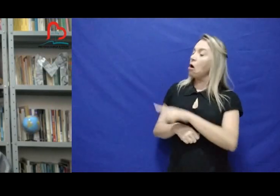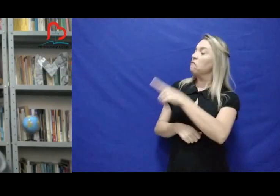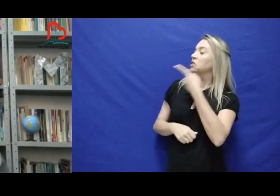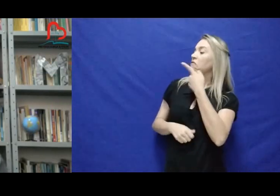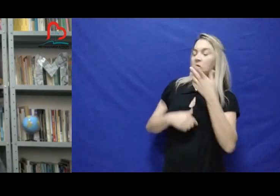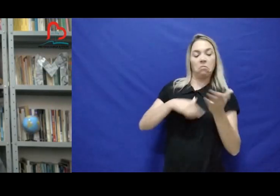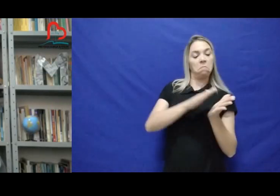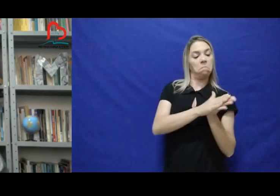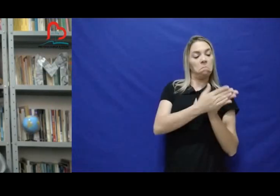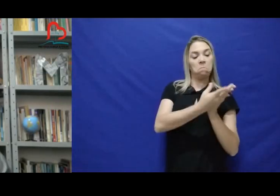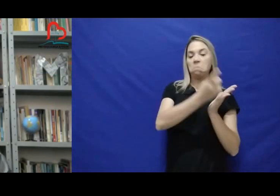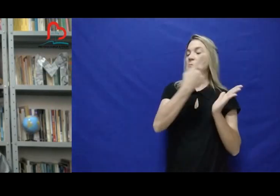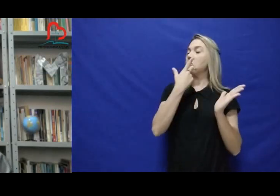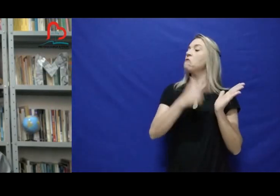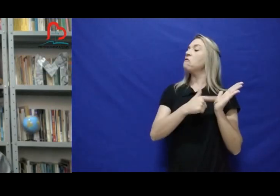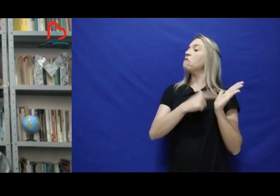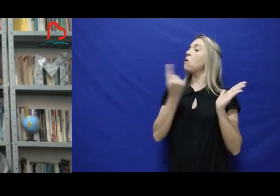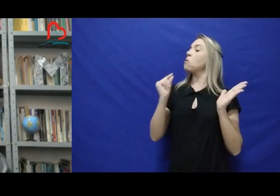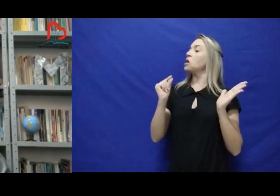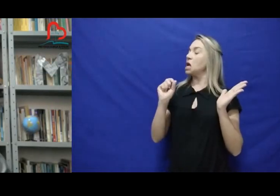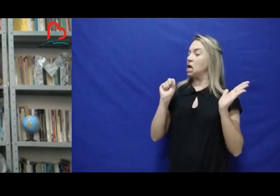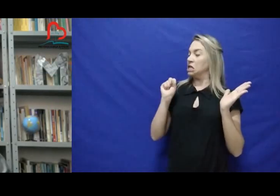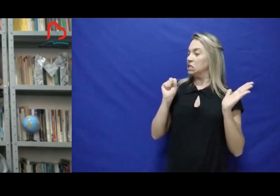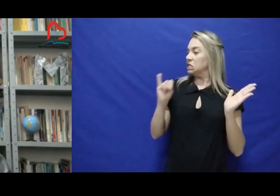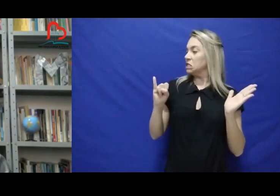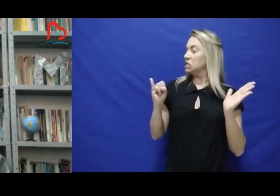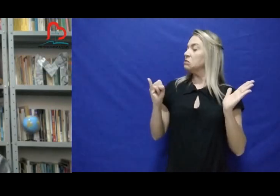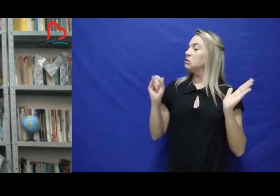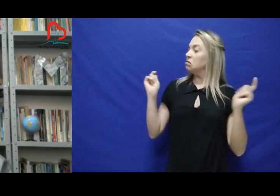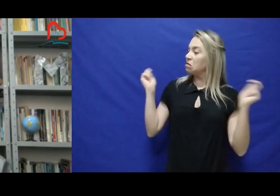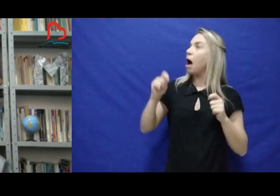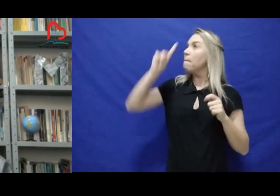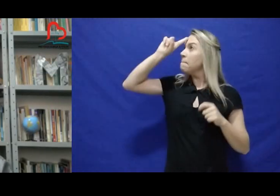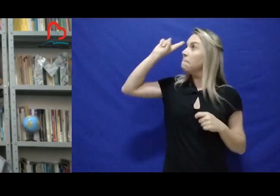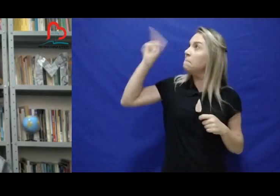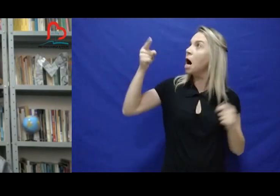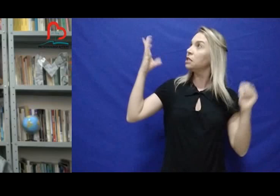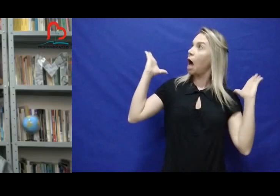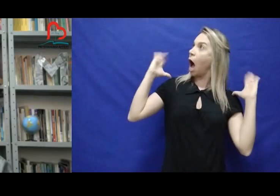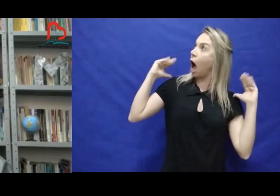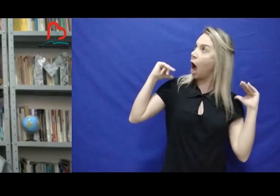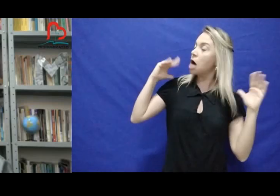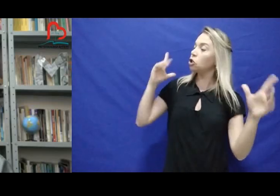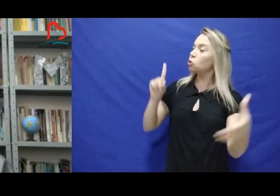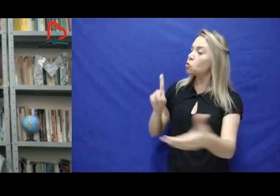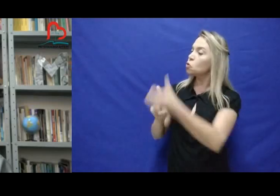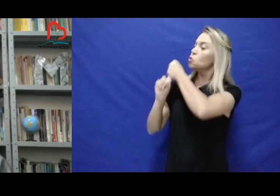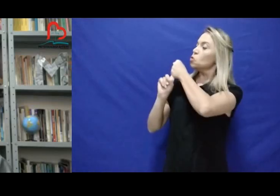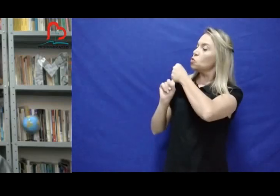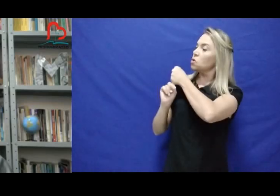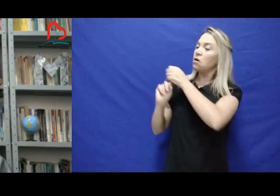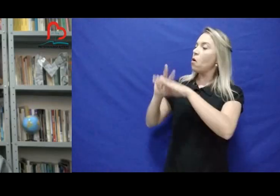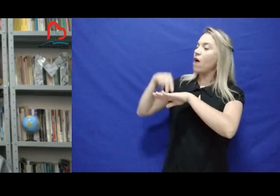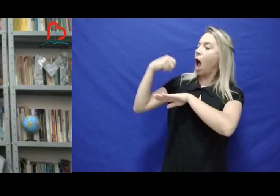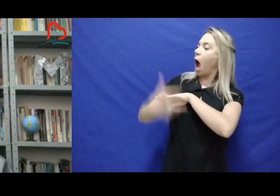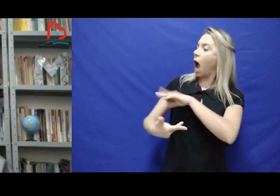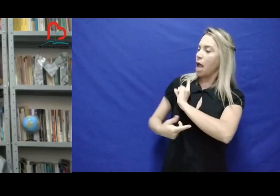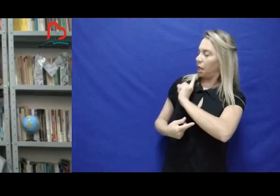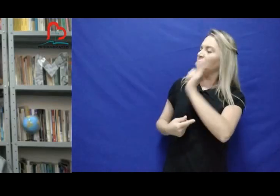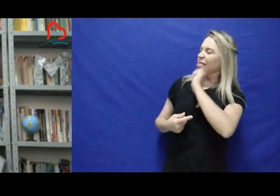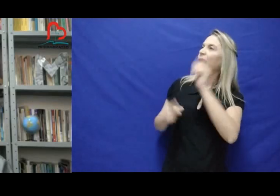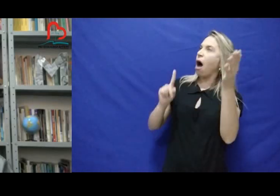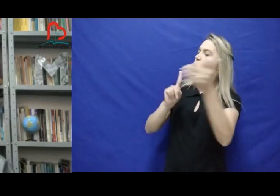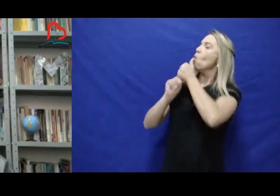mim. Aliás, está escrito: aos seus anjos ordenará a teu respeito que te guarde. Eles te sustentarão nas